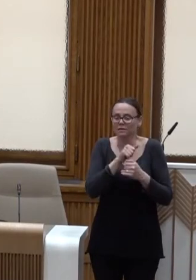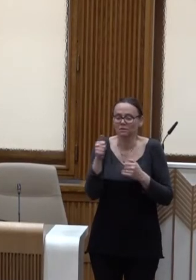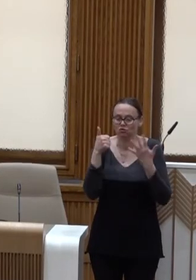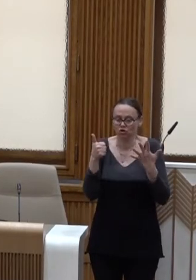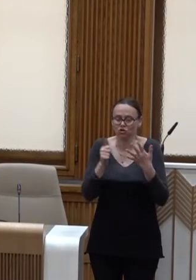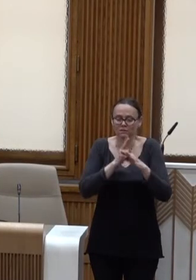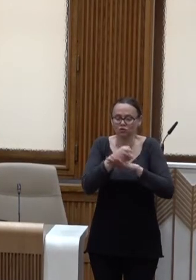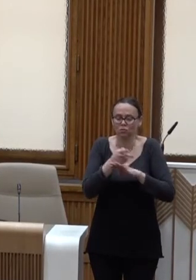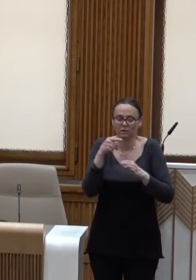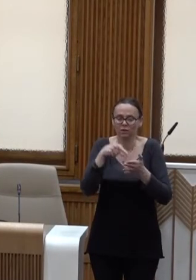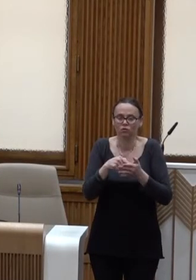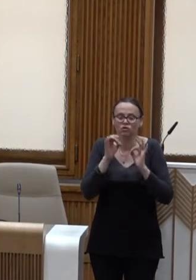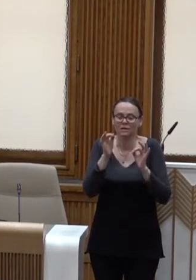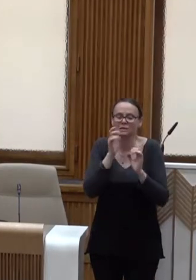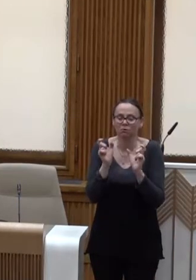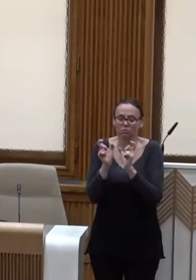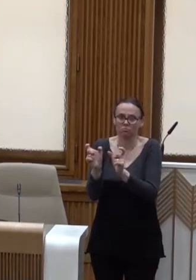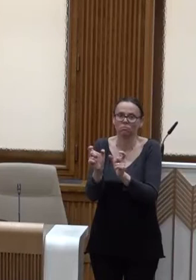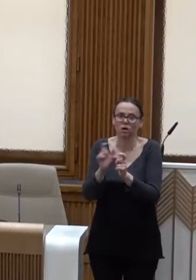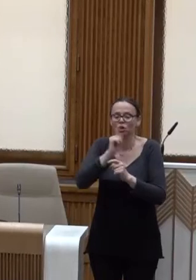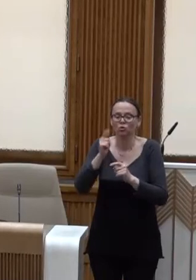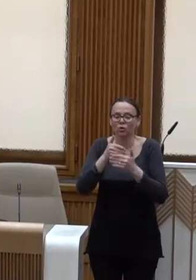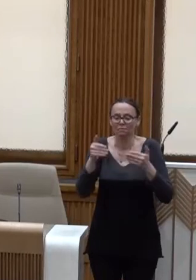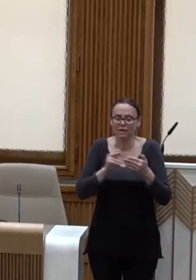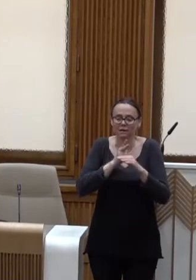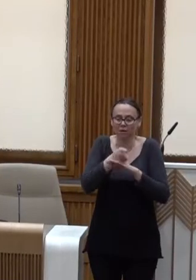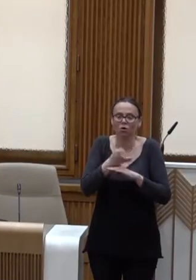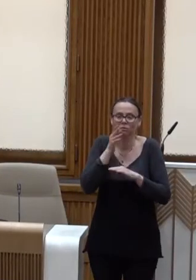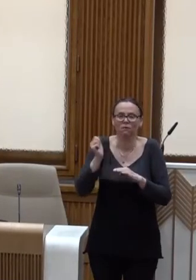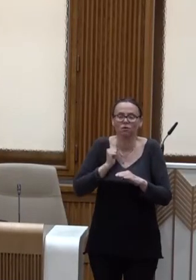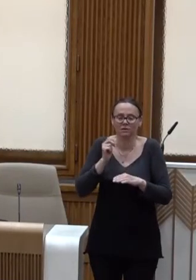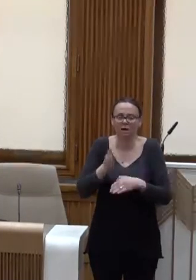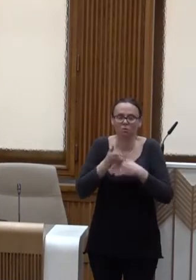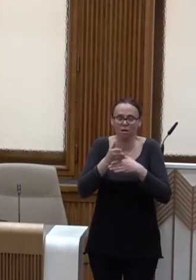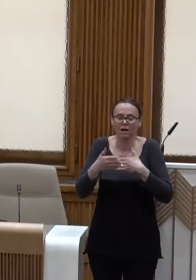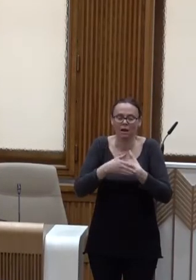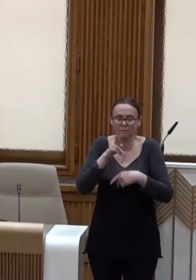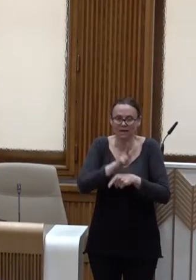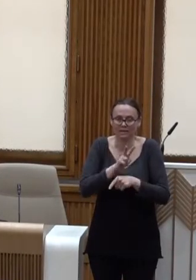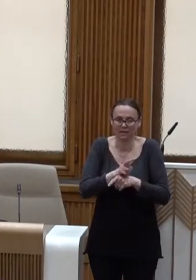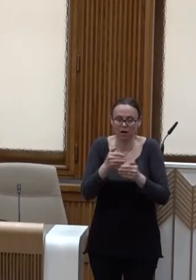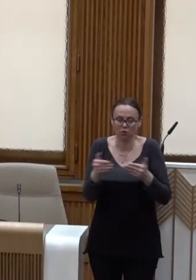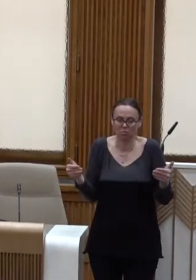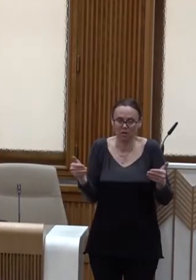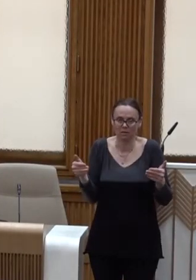točk, ceste bodo blokirane, torej preostali mejni prehodi, bo vojska pomagala pri nadziranju meje?